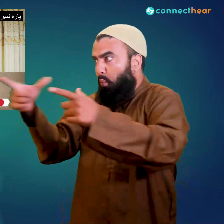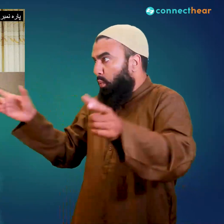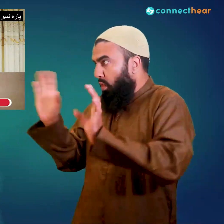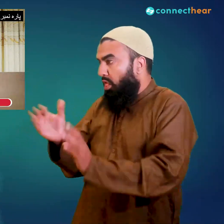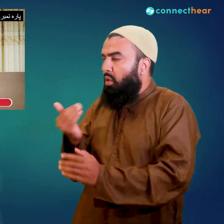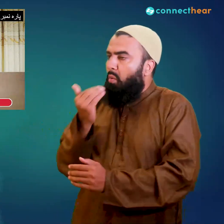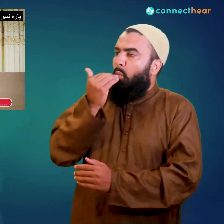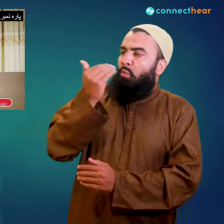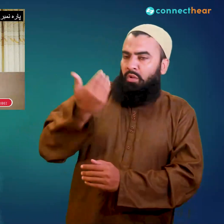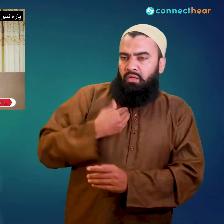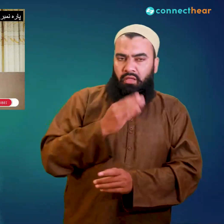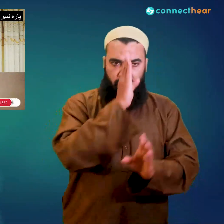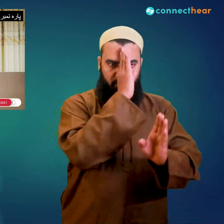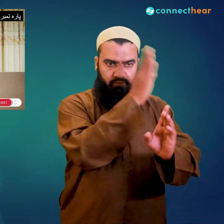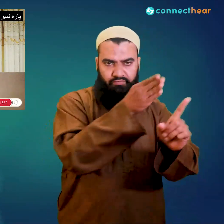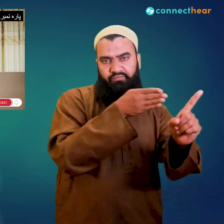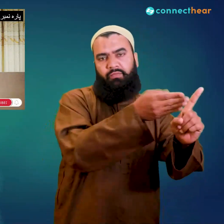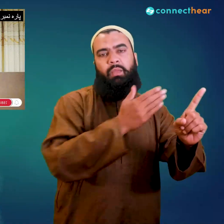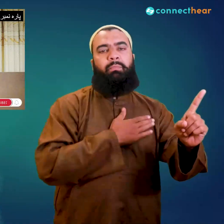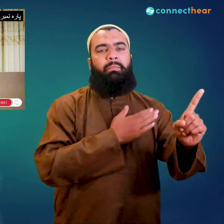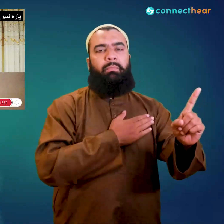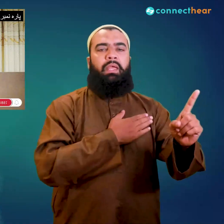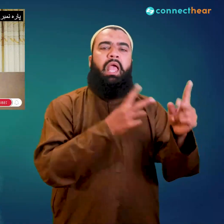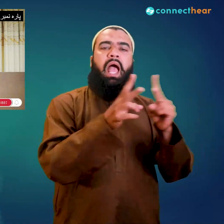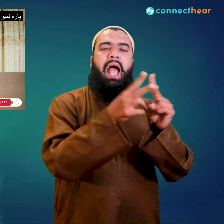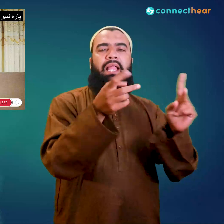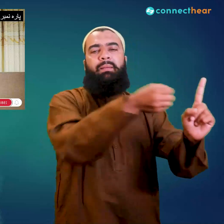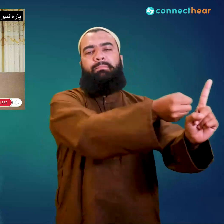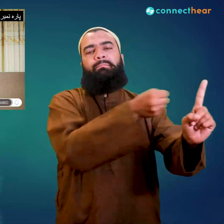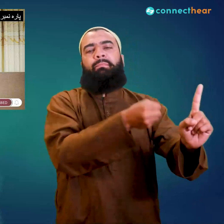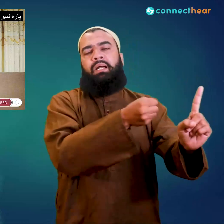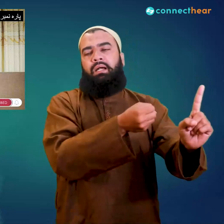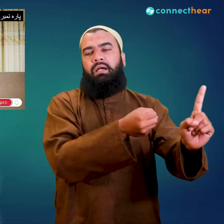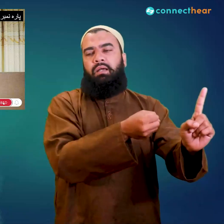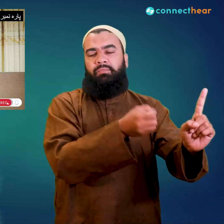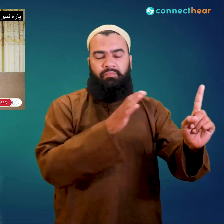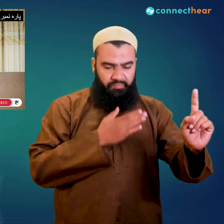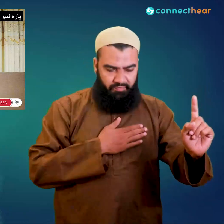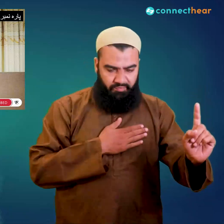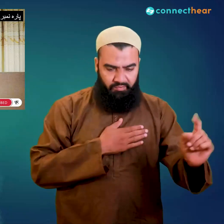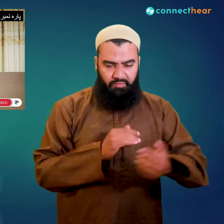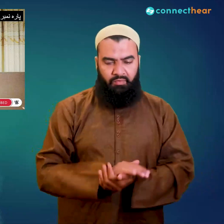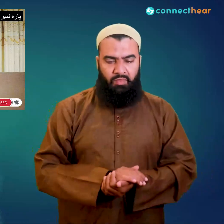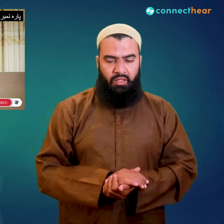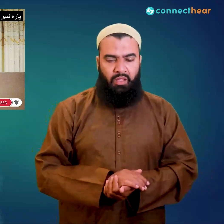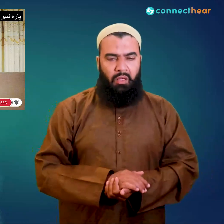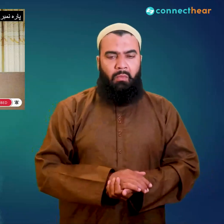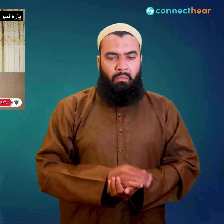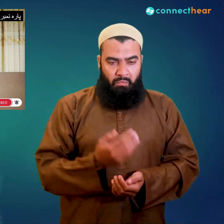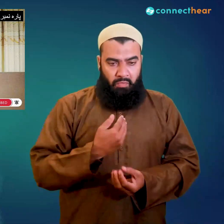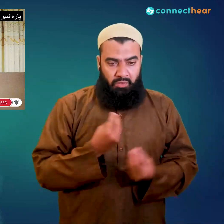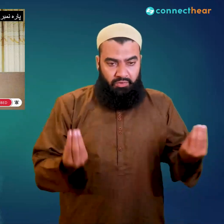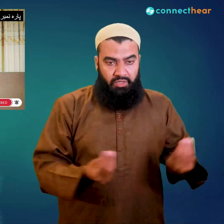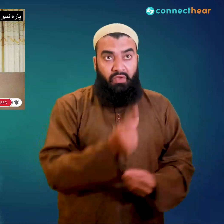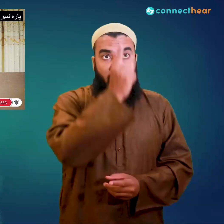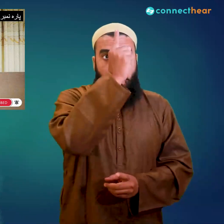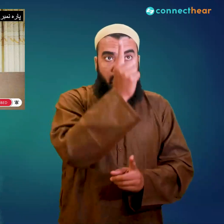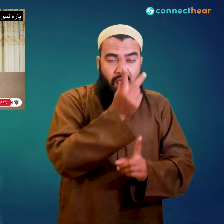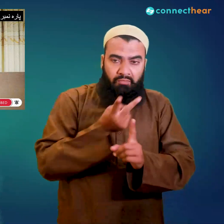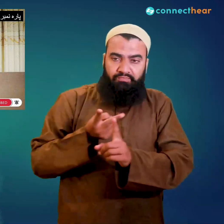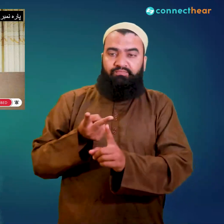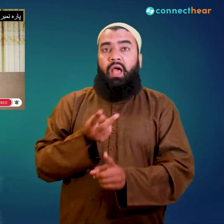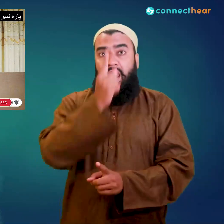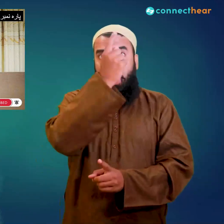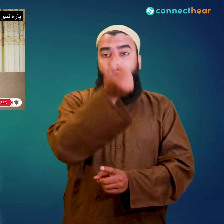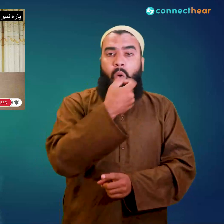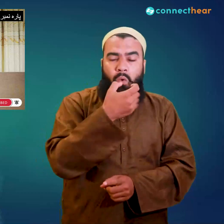میں چل رہا ہوں، صراط مستقیم، اللہ نے جس حق کے راستے پر مجھے چلایا ہے میں اسی کی طرف بلاتا ہوں اور